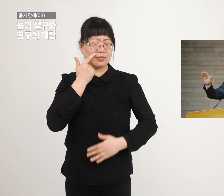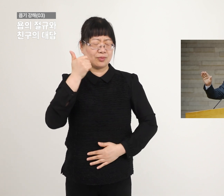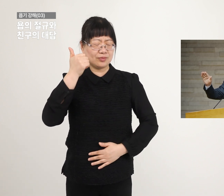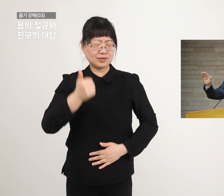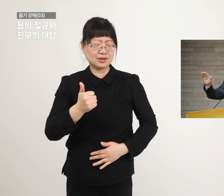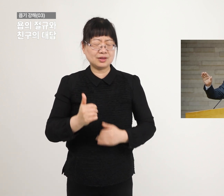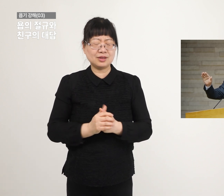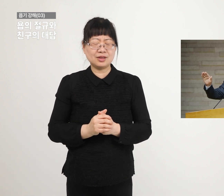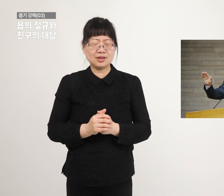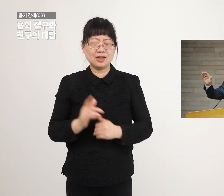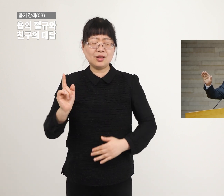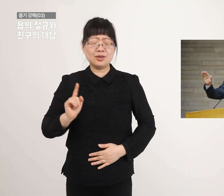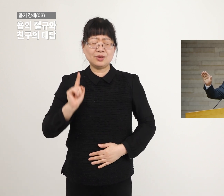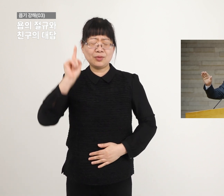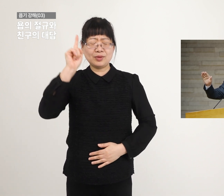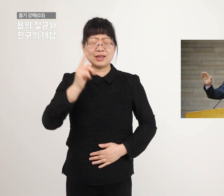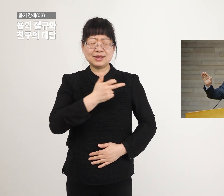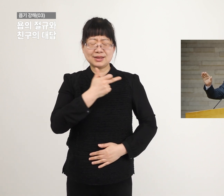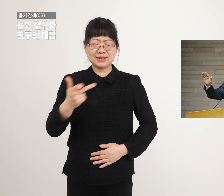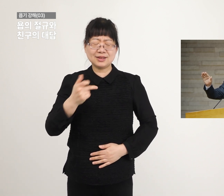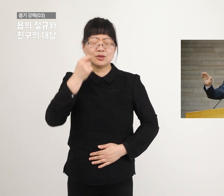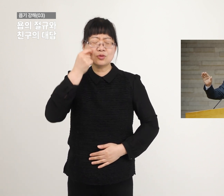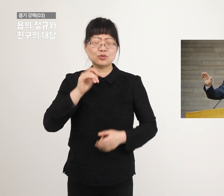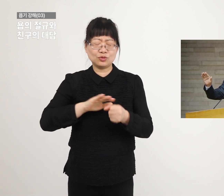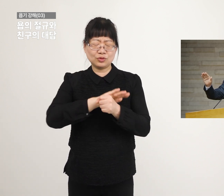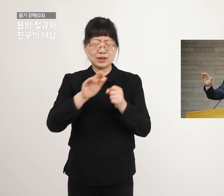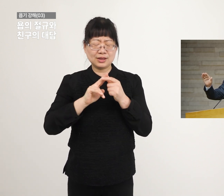아버지의 높고 크신